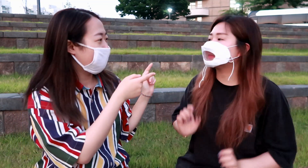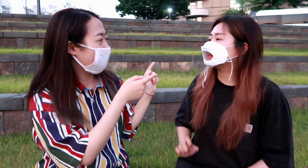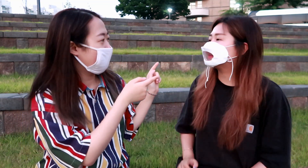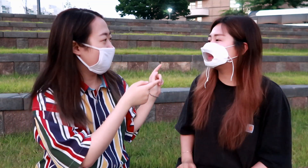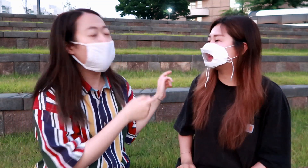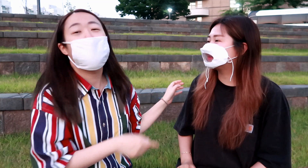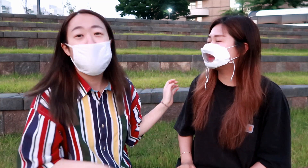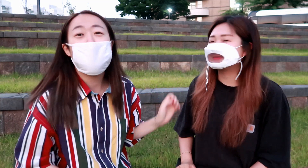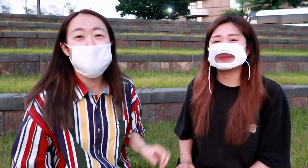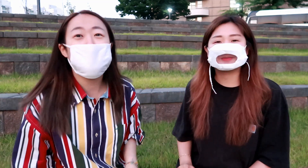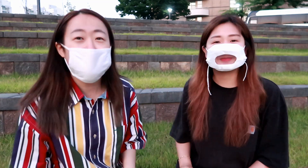오.